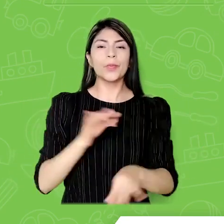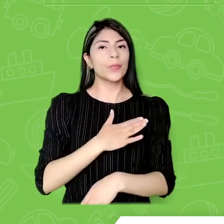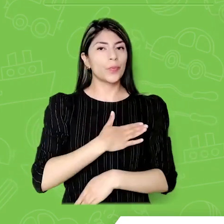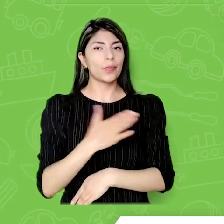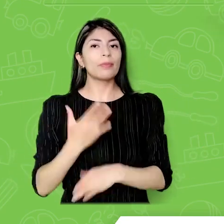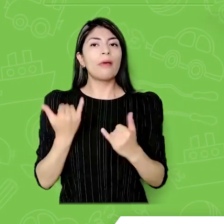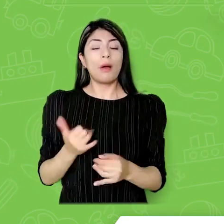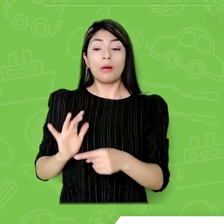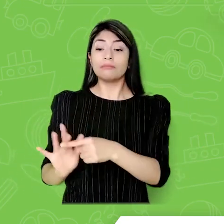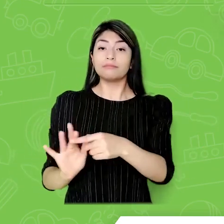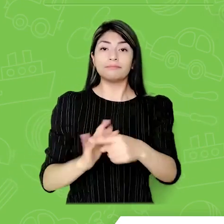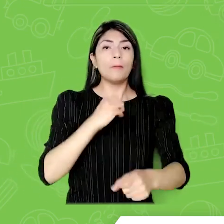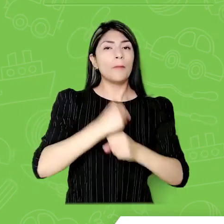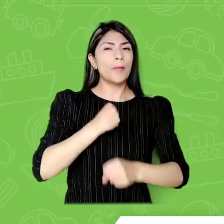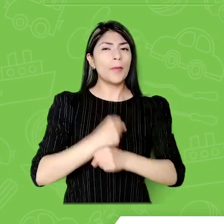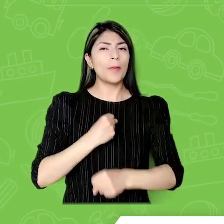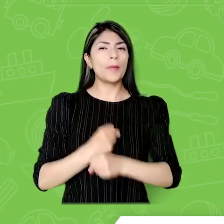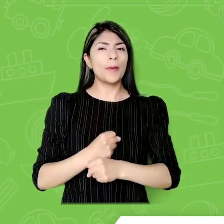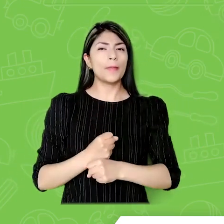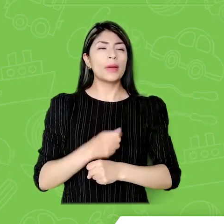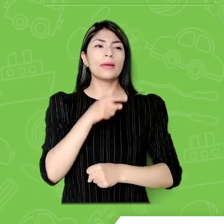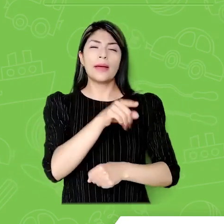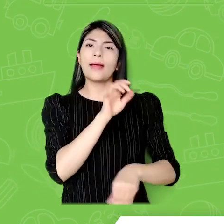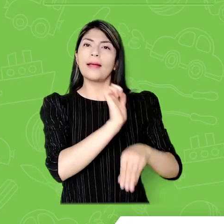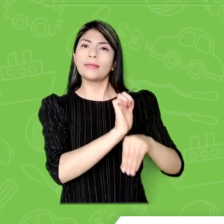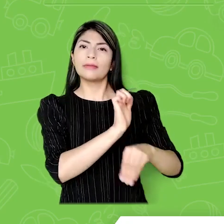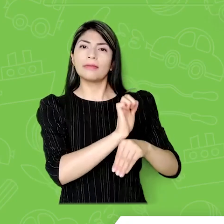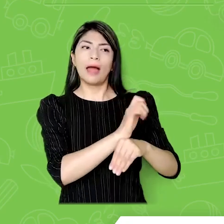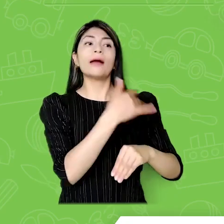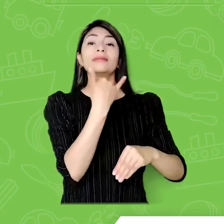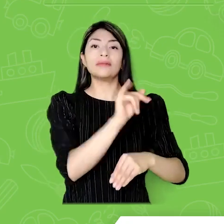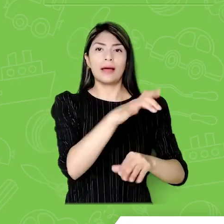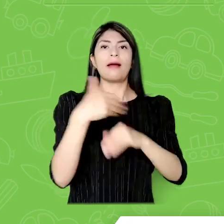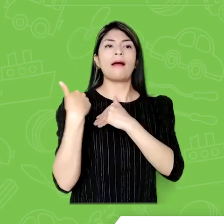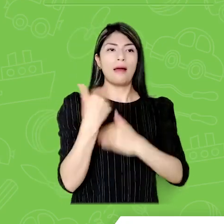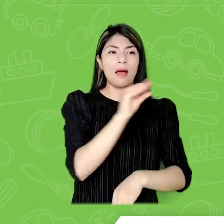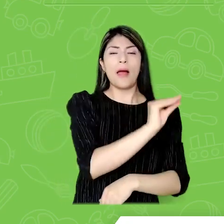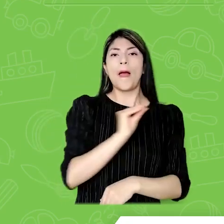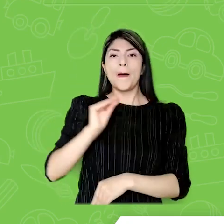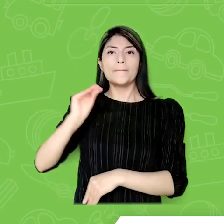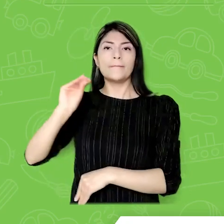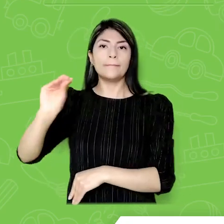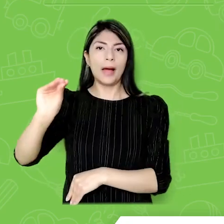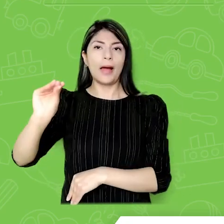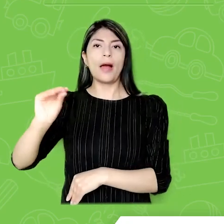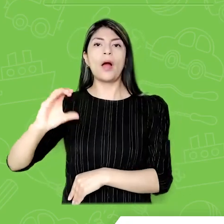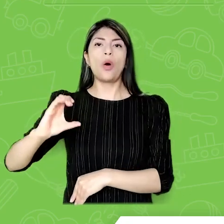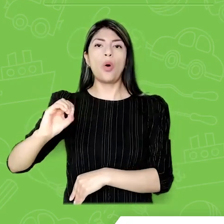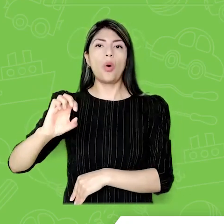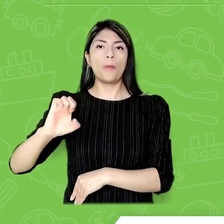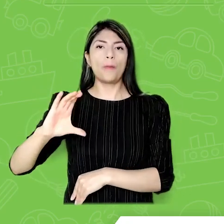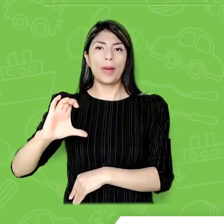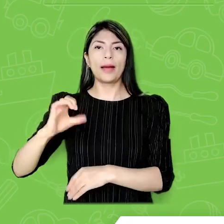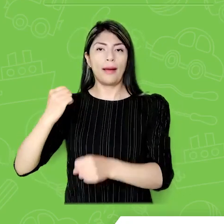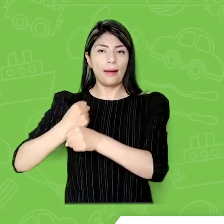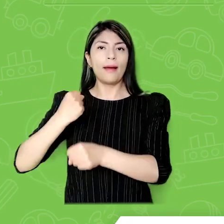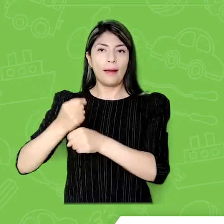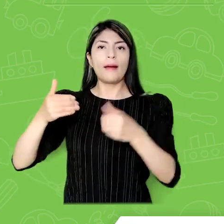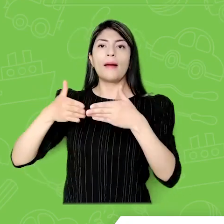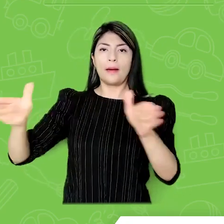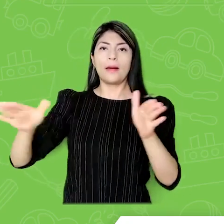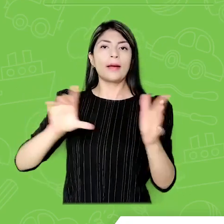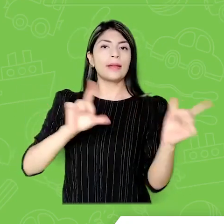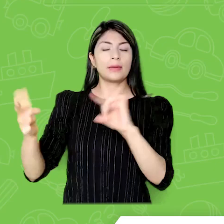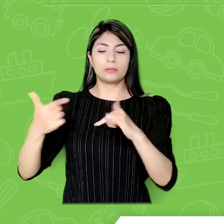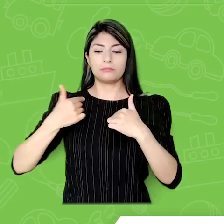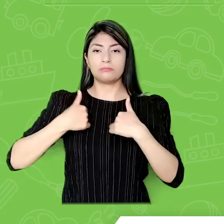referida registró en el SIMO la correspondiente OPEC para este proceso de selección, la cual fue certificada por su representante